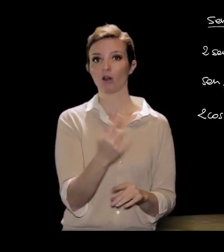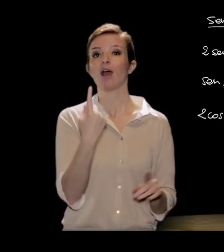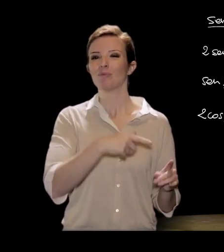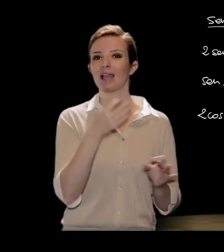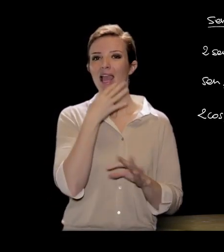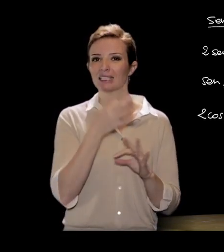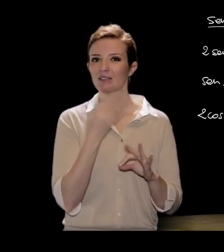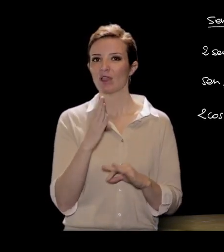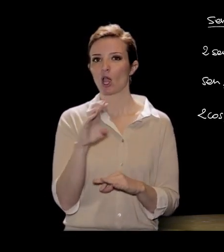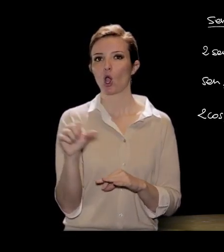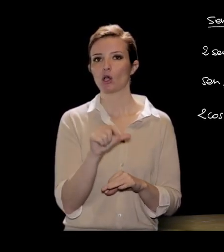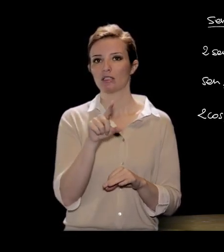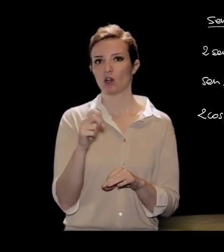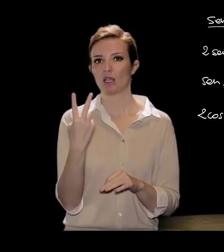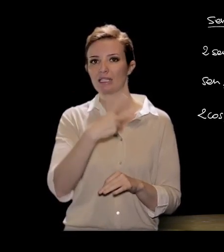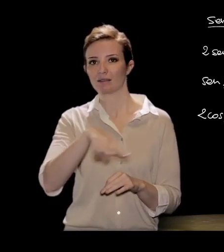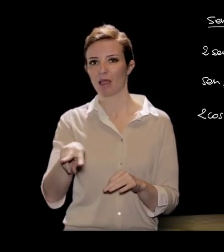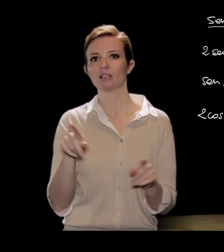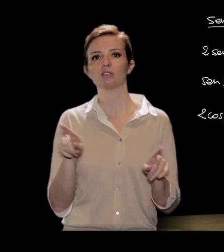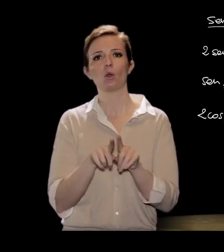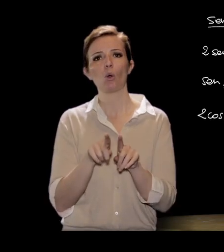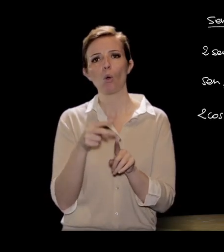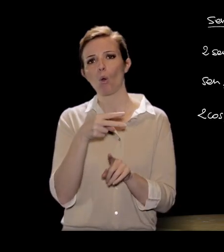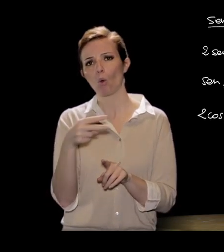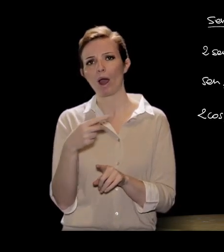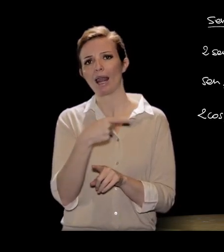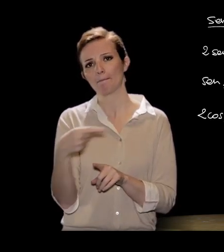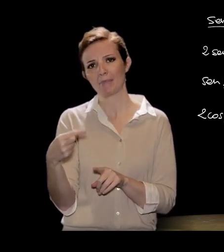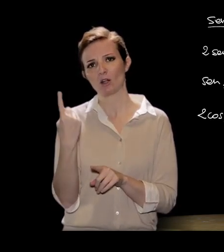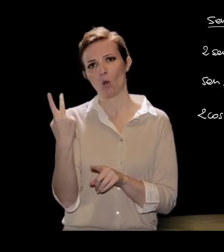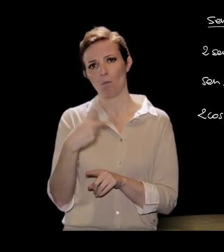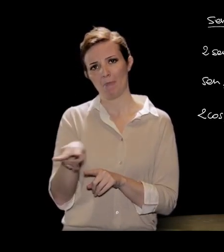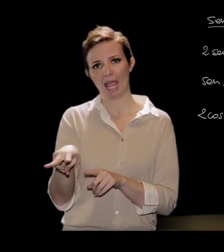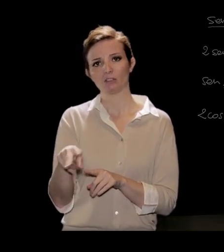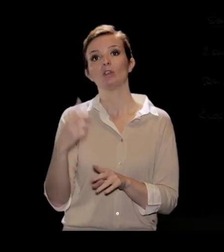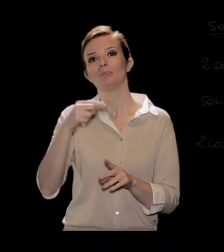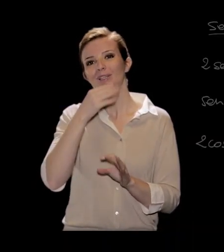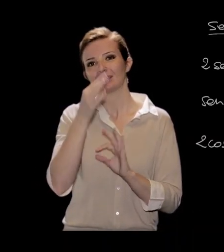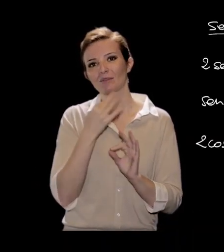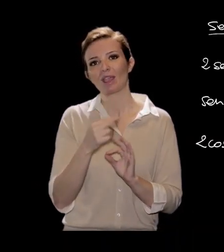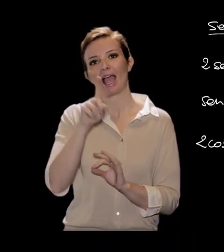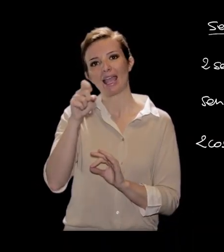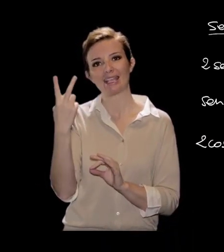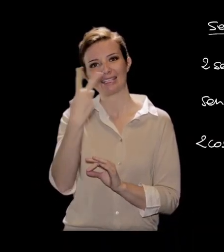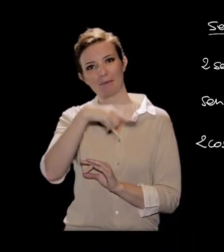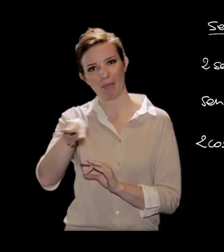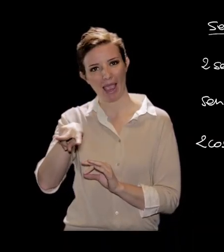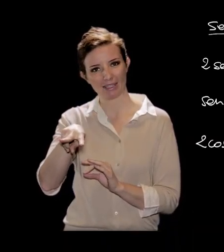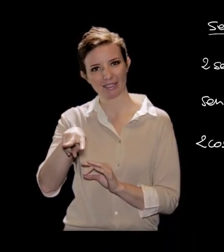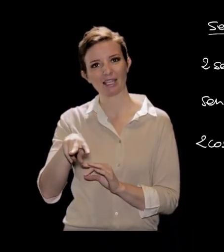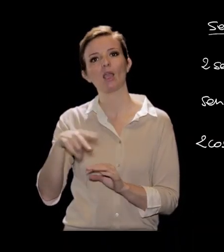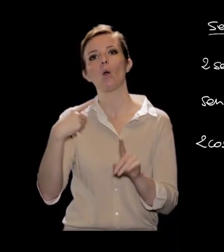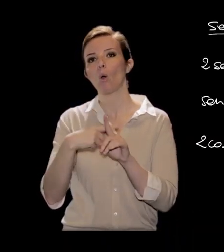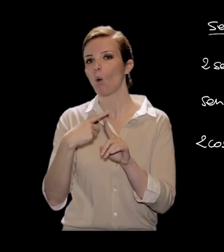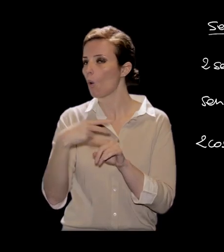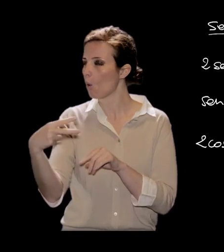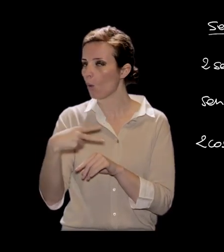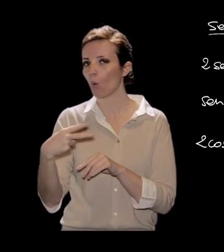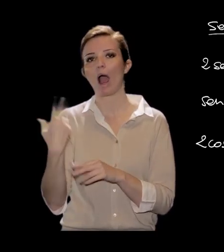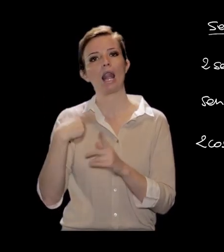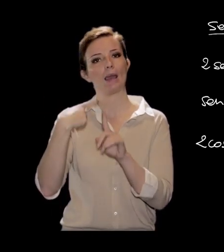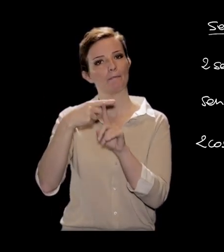dire coseno di x mezzi uguale a meno un mezzo e vuol dire x mezzi uguale a più o meno